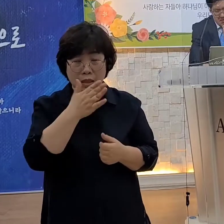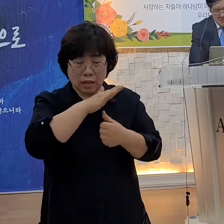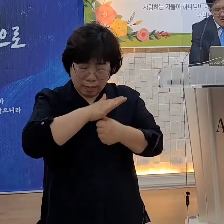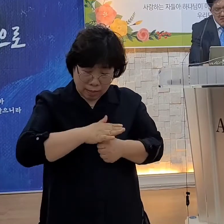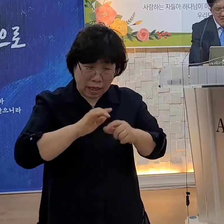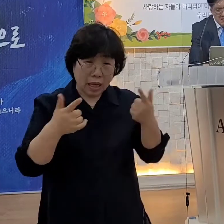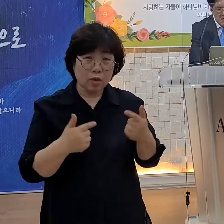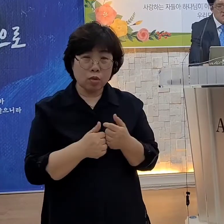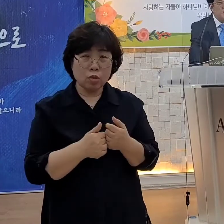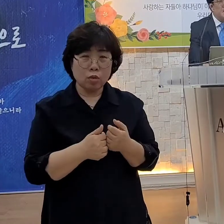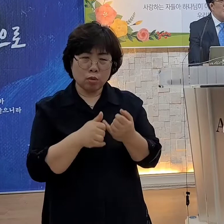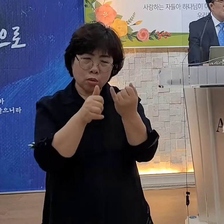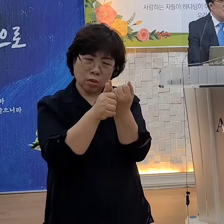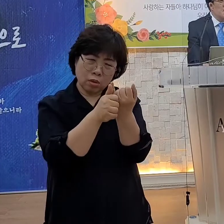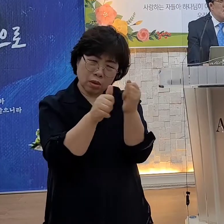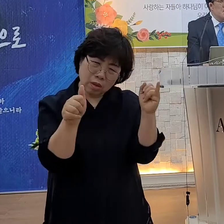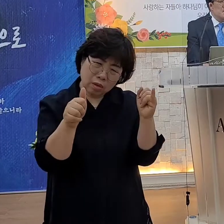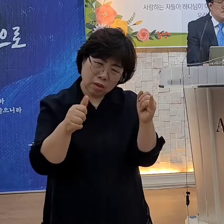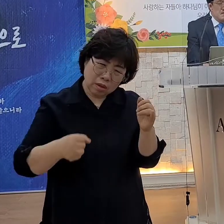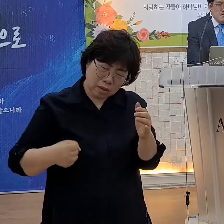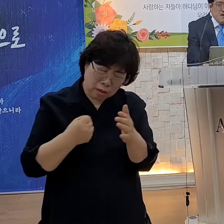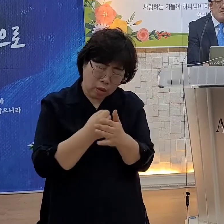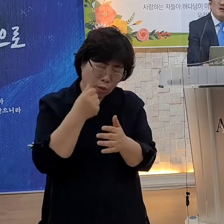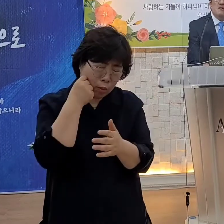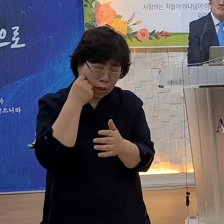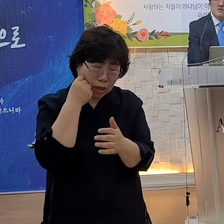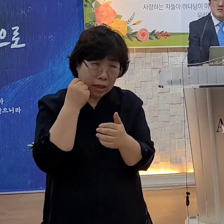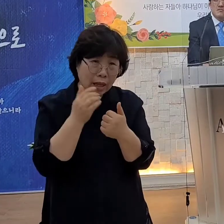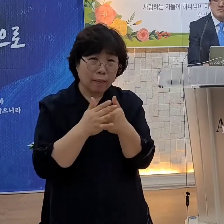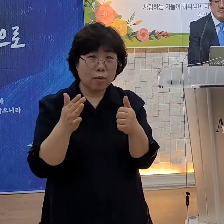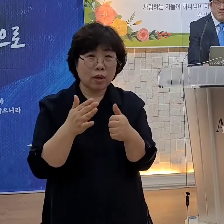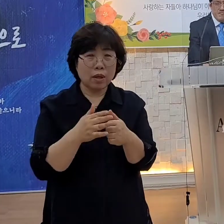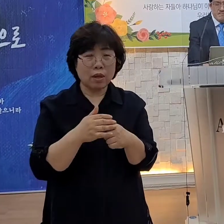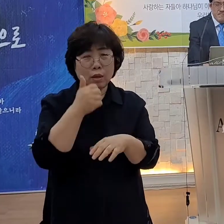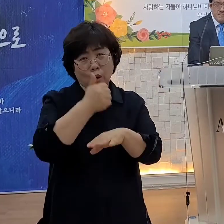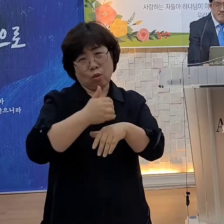정말 헤어지겠다는 극단적인 생각도 얼마나 많이 합니까?